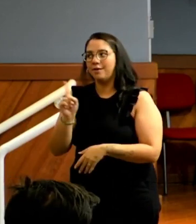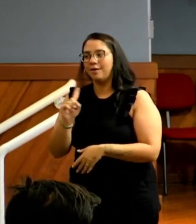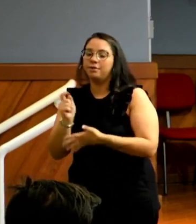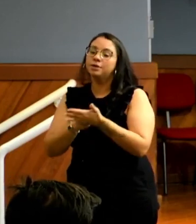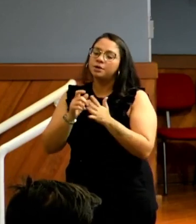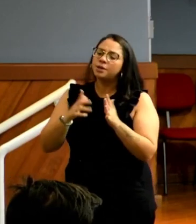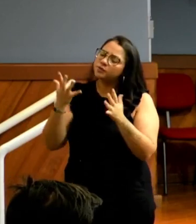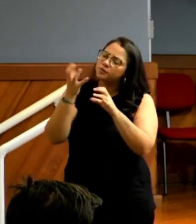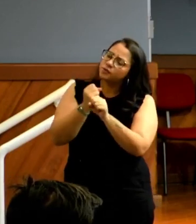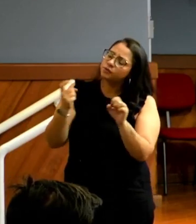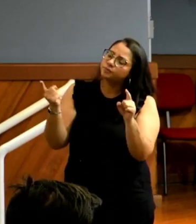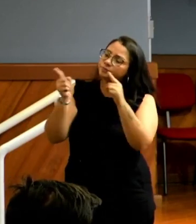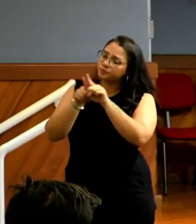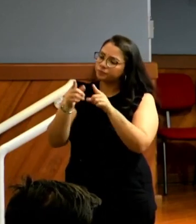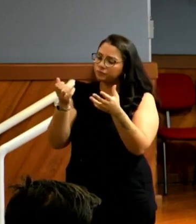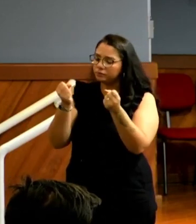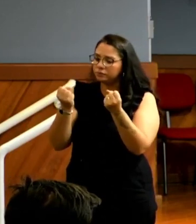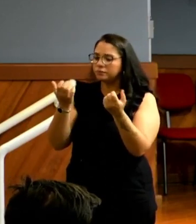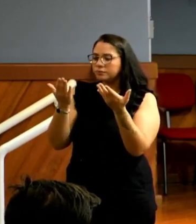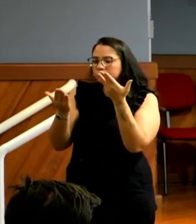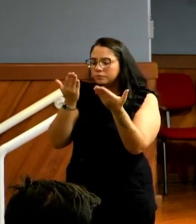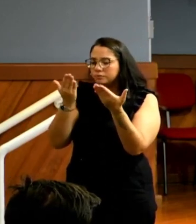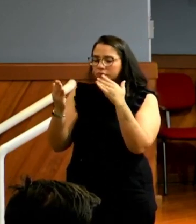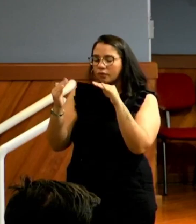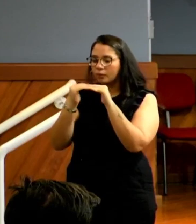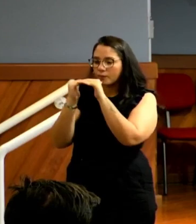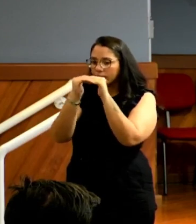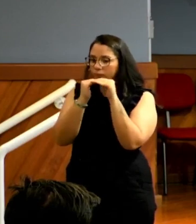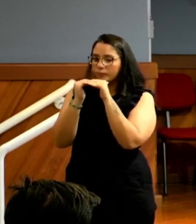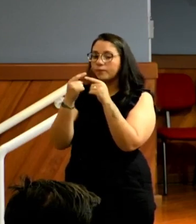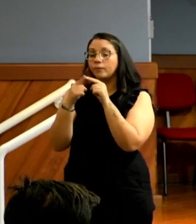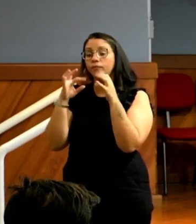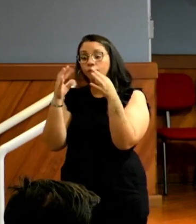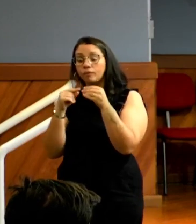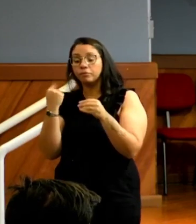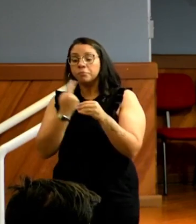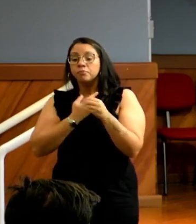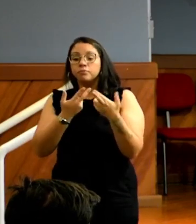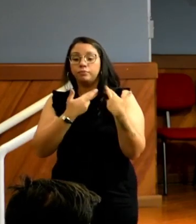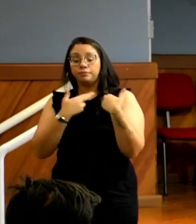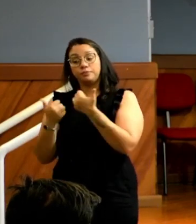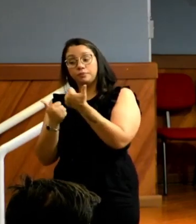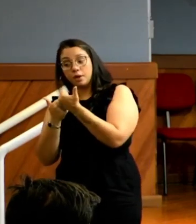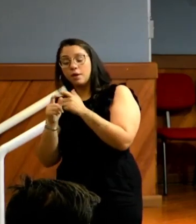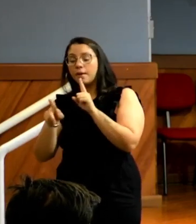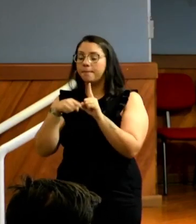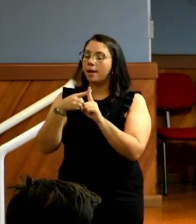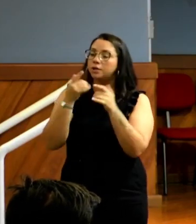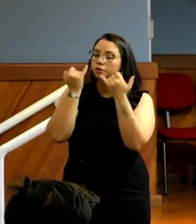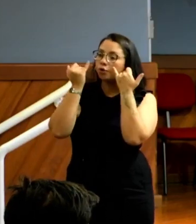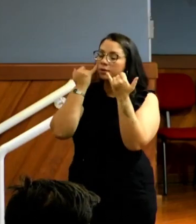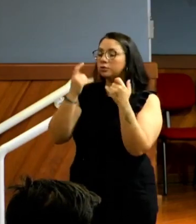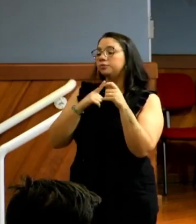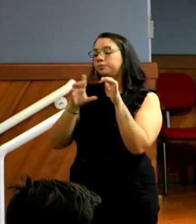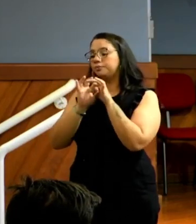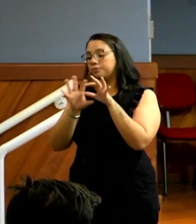vamos somar todo mundo e vamos fazer um meio tempo, um meio termo, que todos nós estamos preocupados com o suporte e com a informação, dar